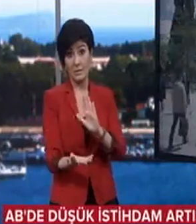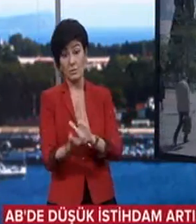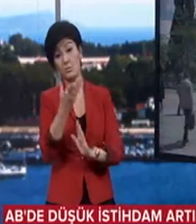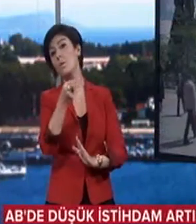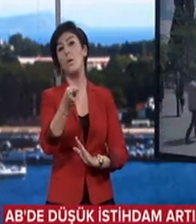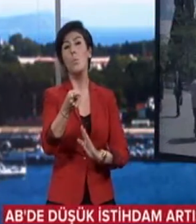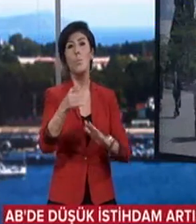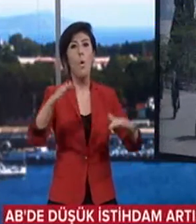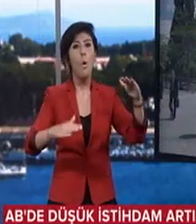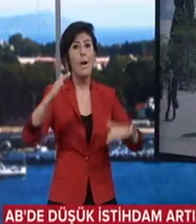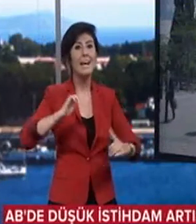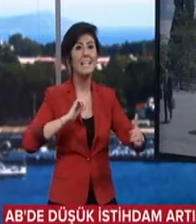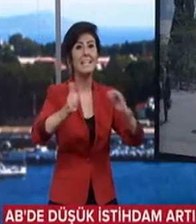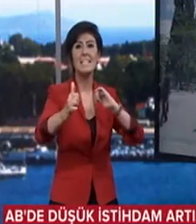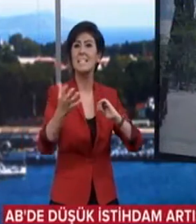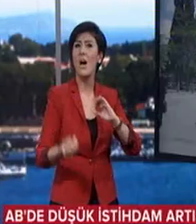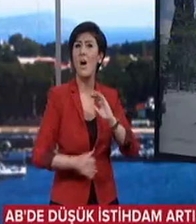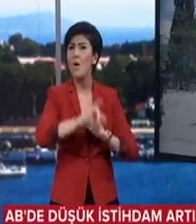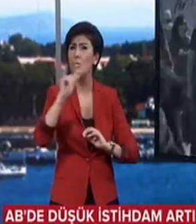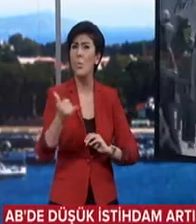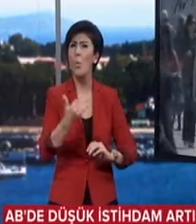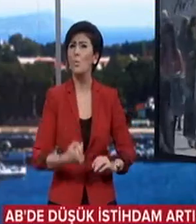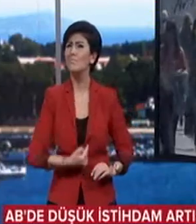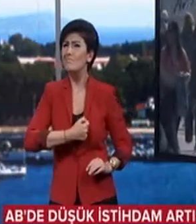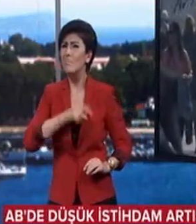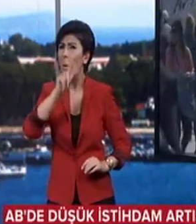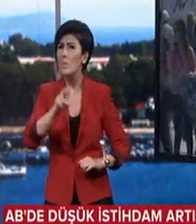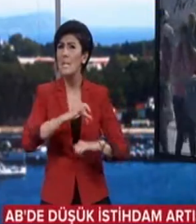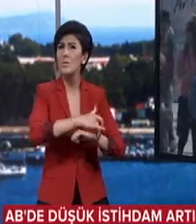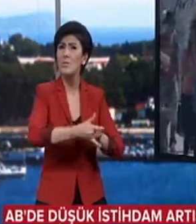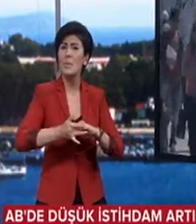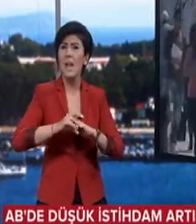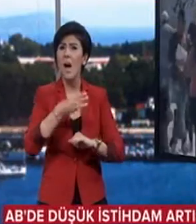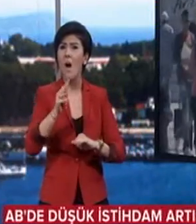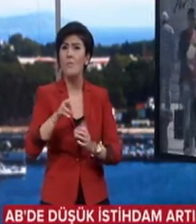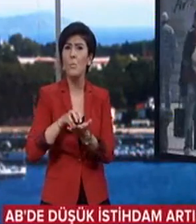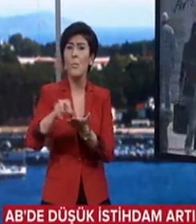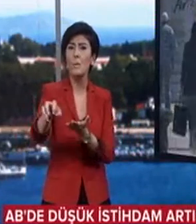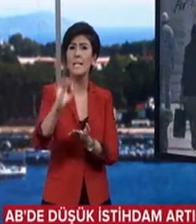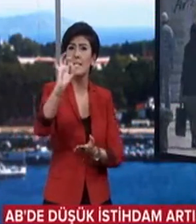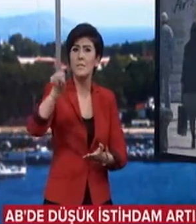%0,2 yükseldi. Bu oran krizin daha yoğun hissedildiği 18 ülkeli Avro bölgesinde